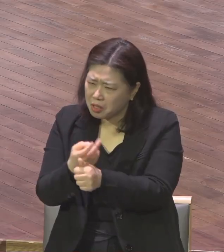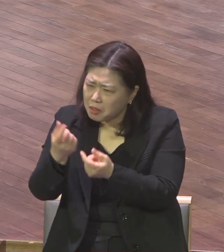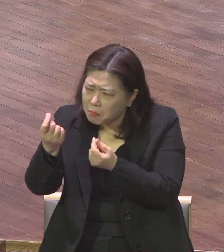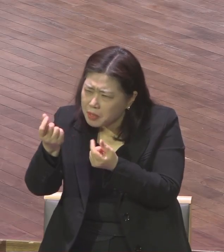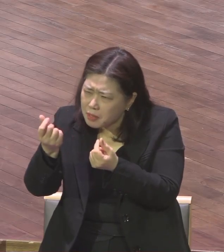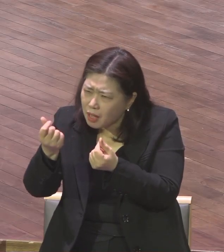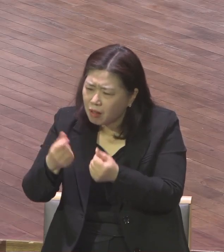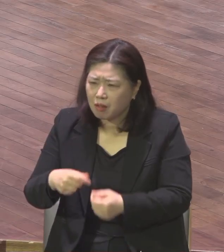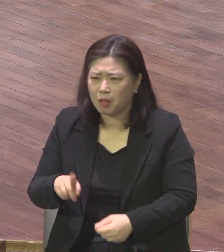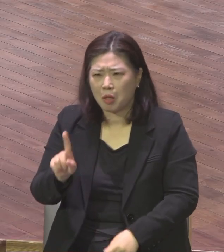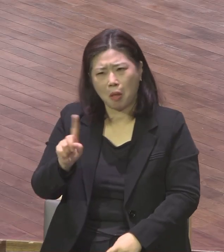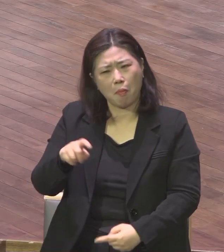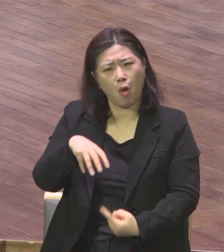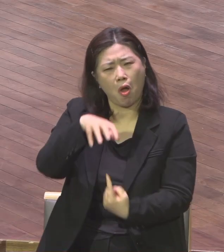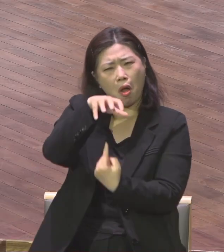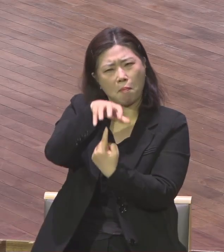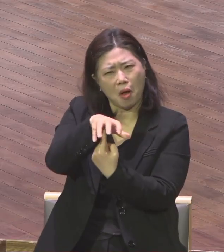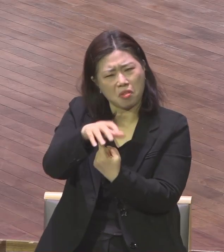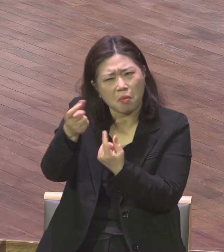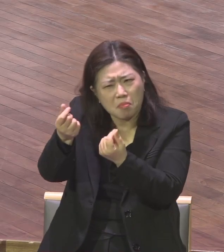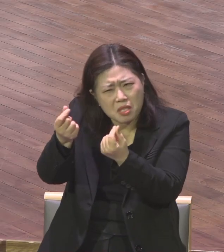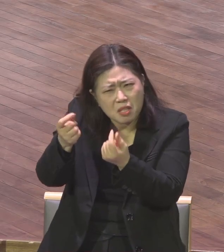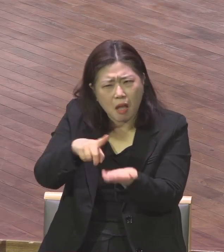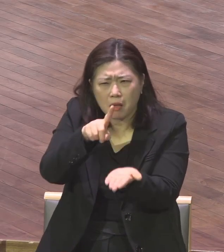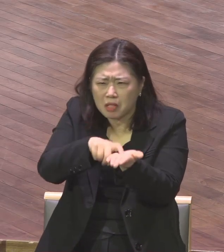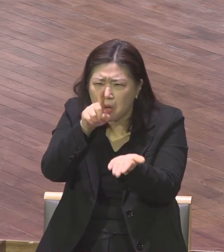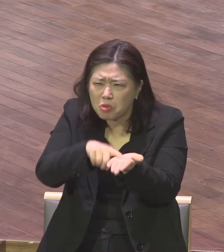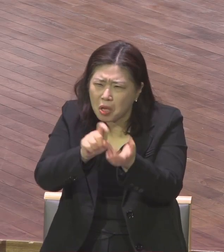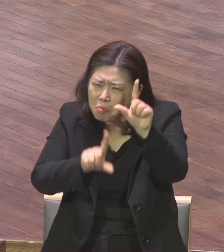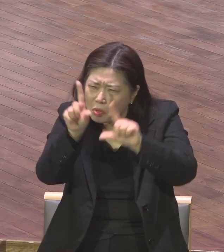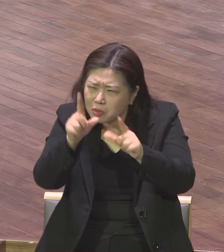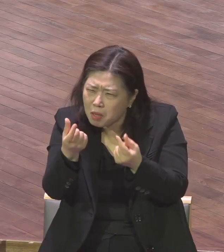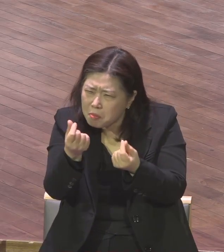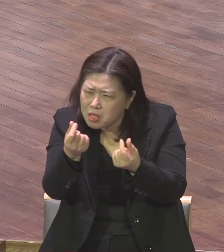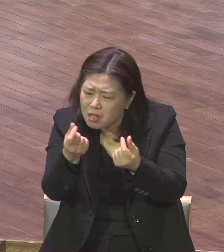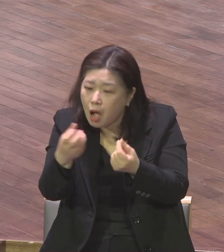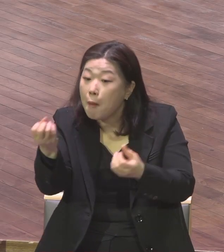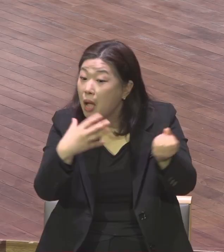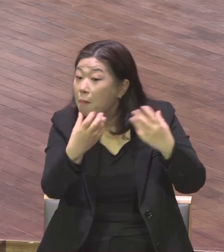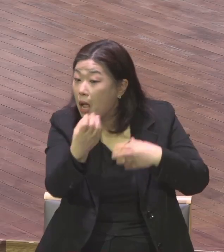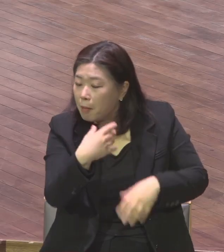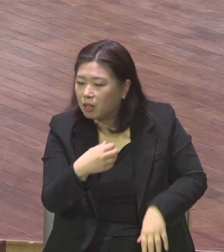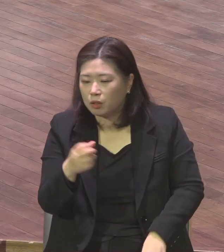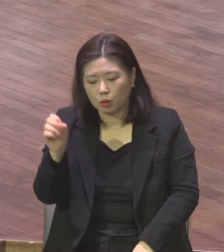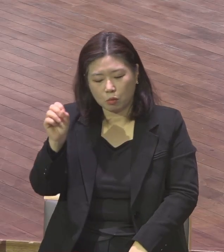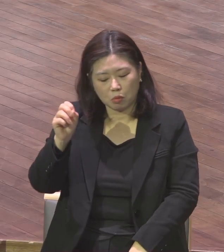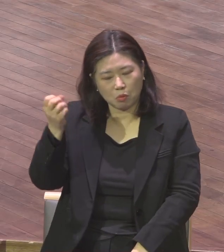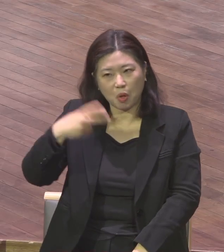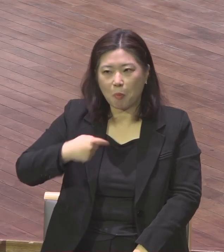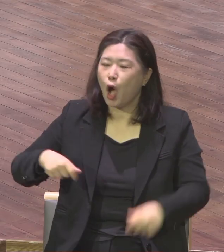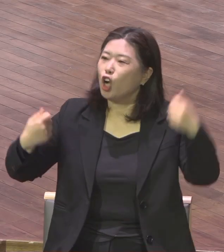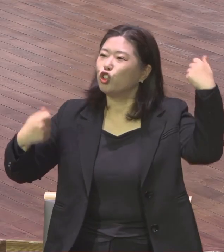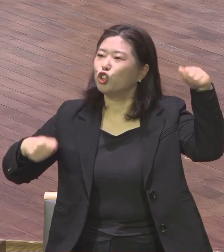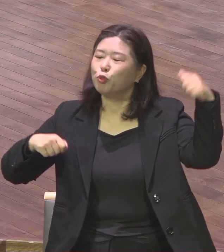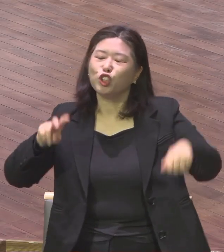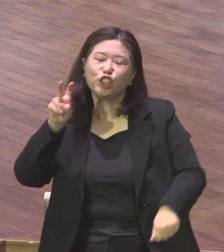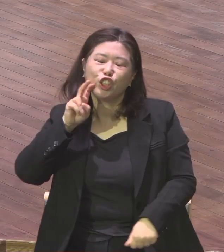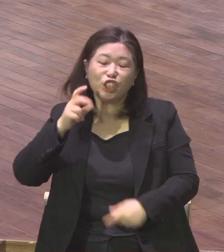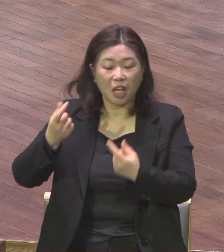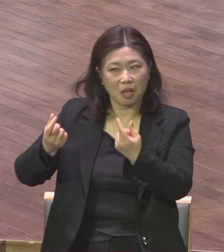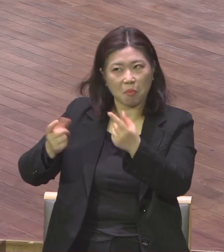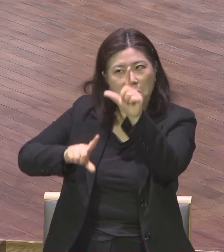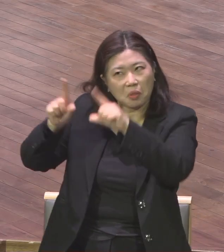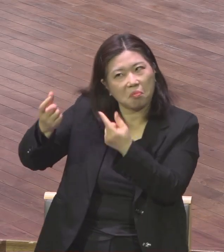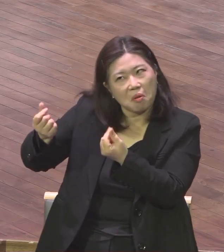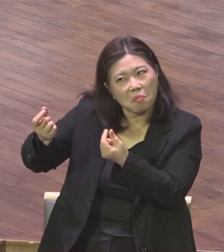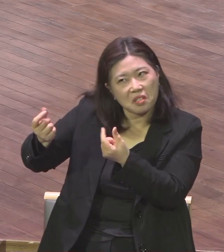버선을 닮았다, 새우를 닮았다, 심지어 춤추는 기생을 닮았다라고도